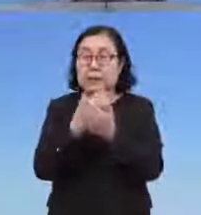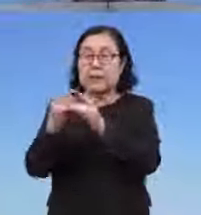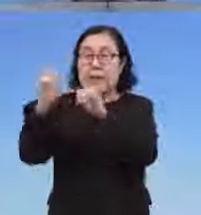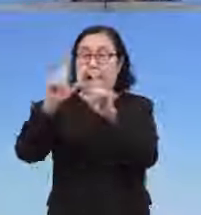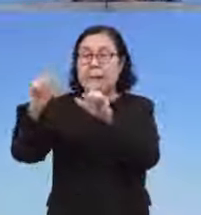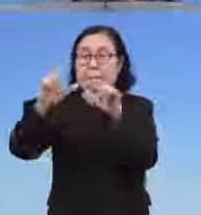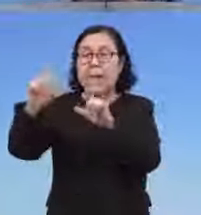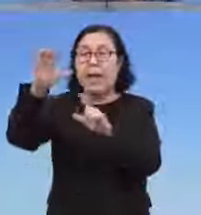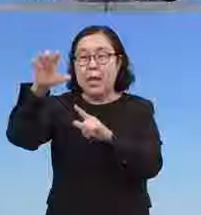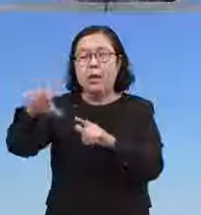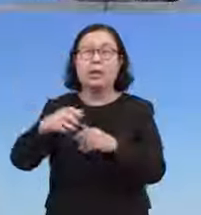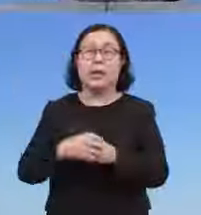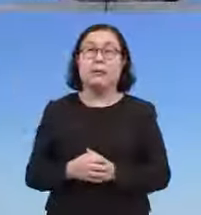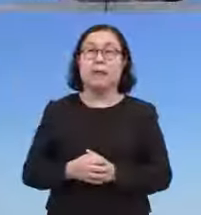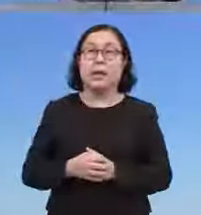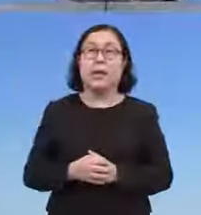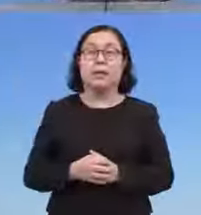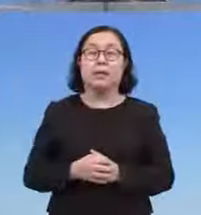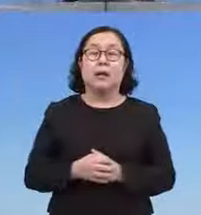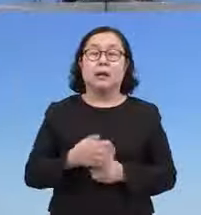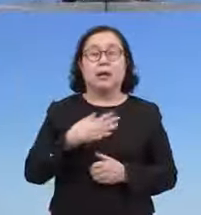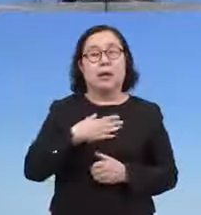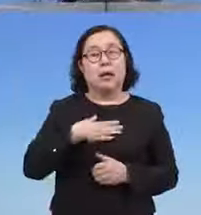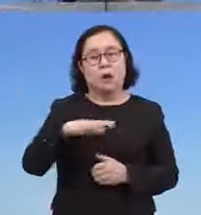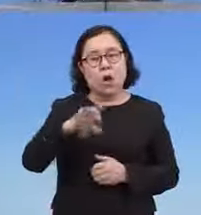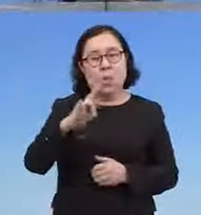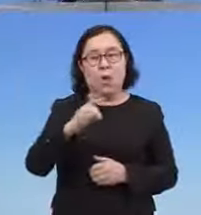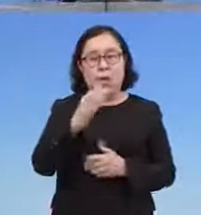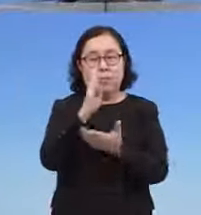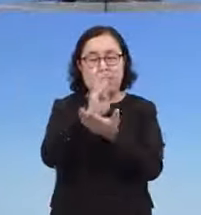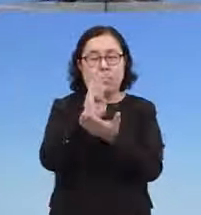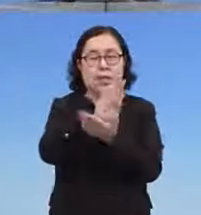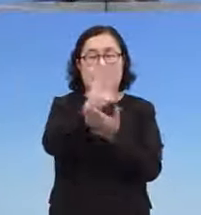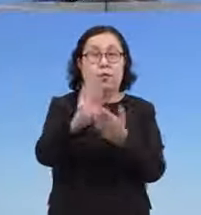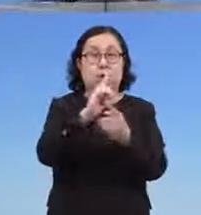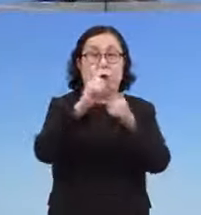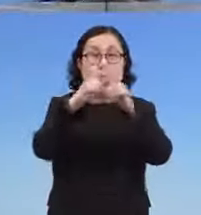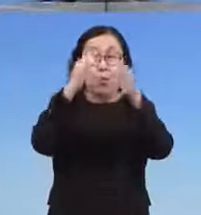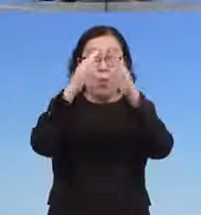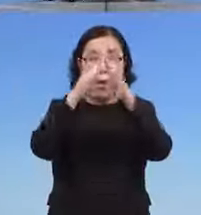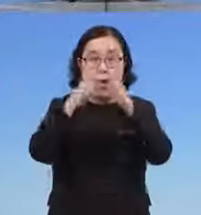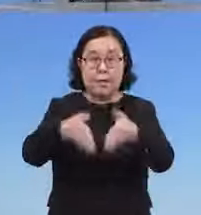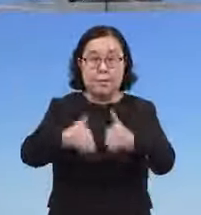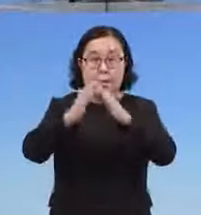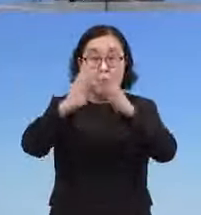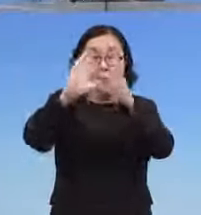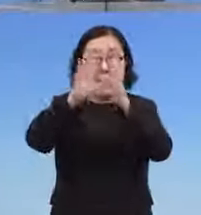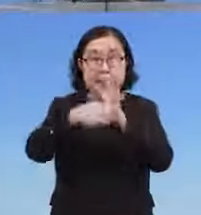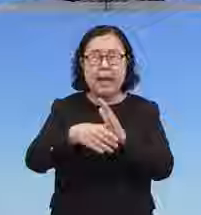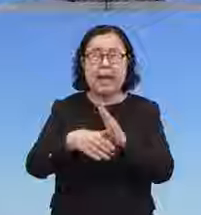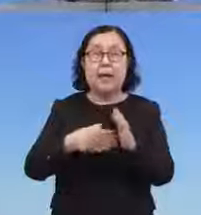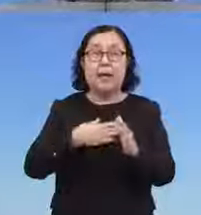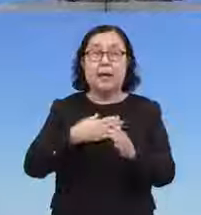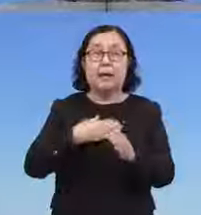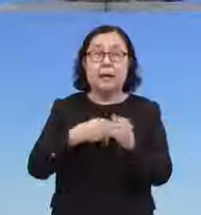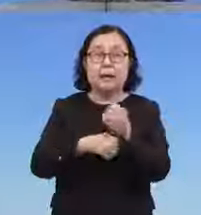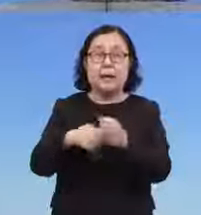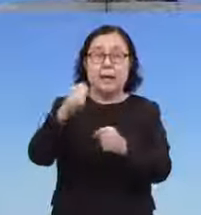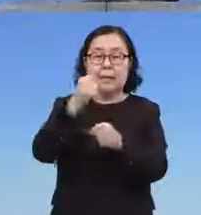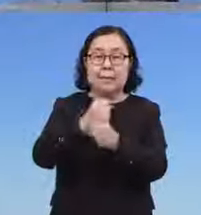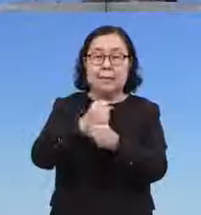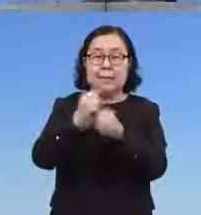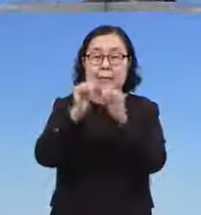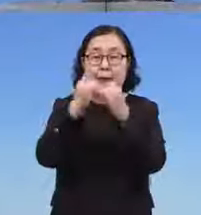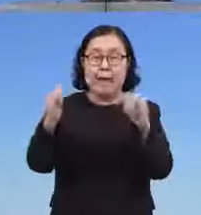처음에 개척을 할 때 그 창립 멤버 중에 지금은 이제 장로님이 되셨습니다만 그분이 이제 고등부 교사로서 같이 일을